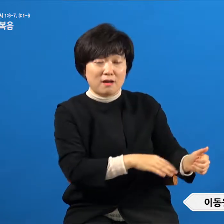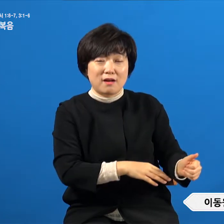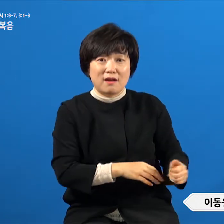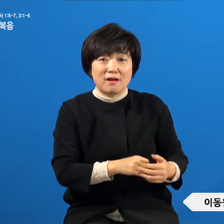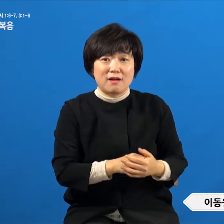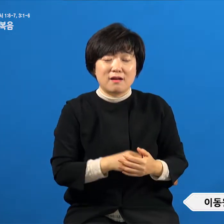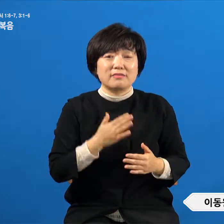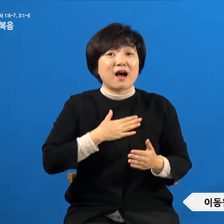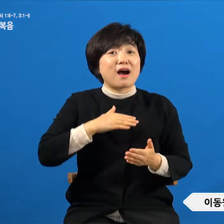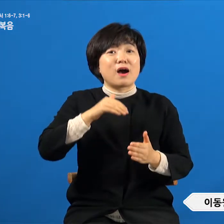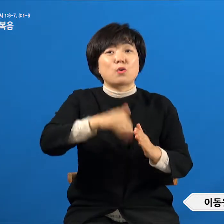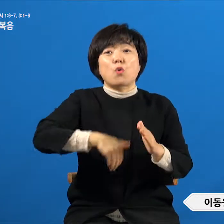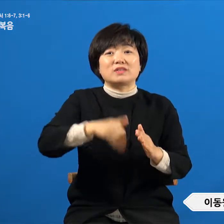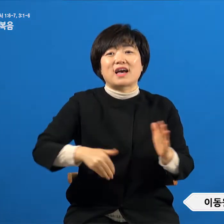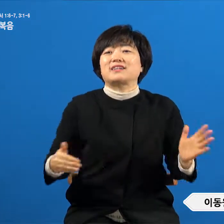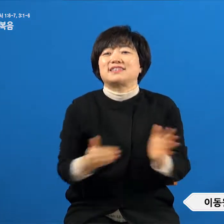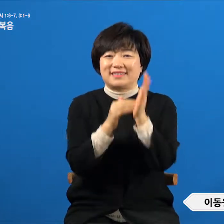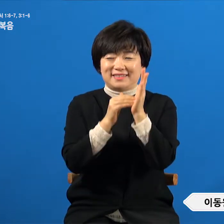거예요. 공사 끝.